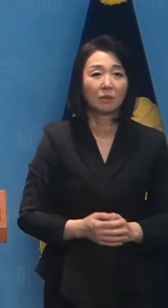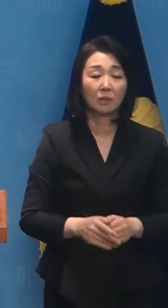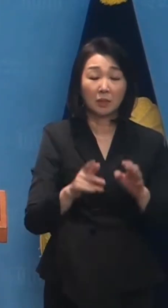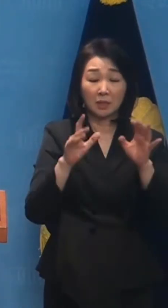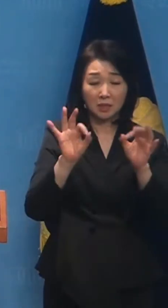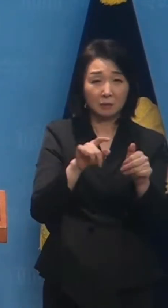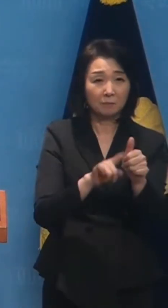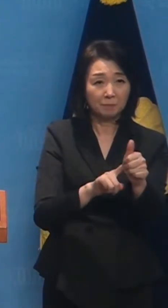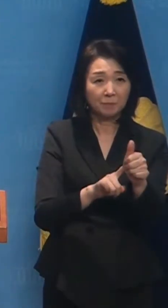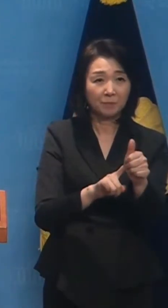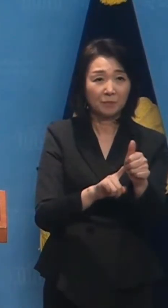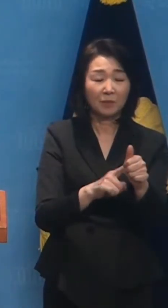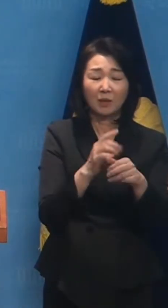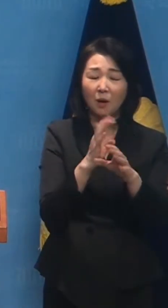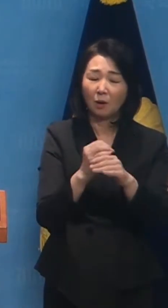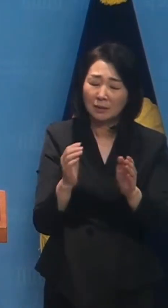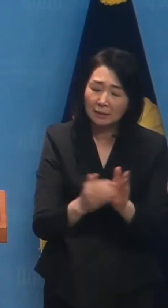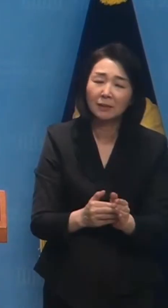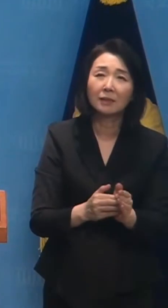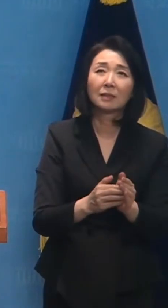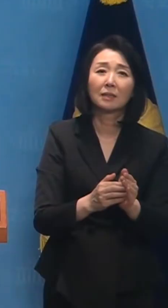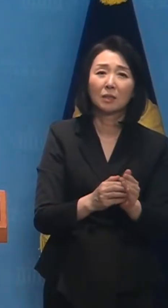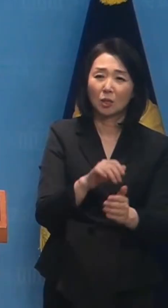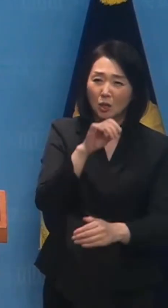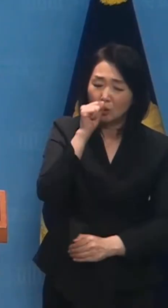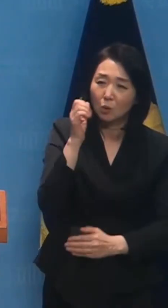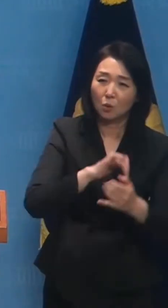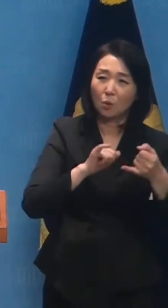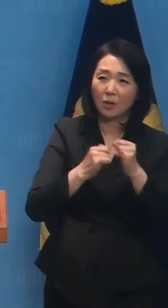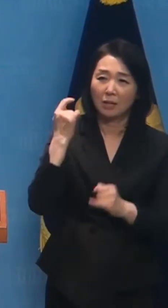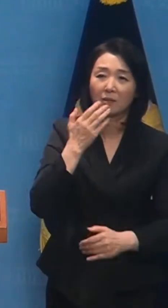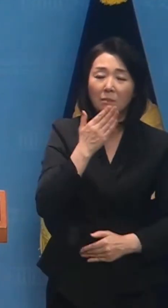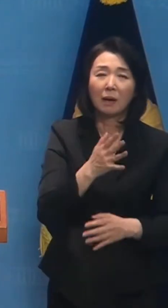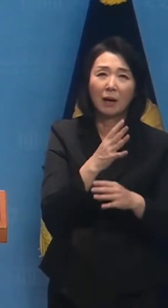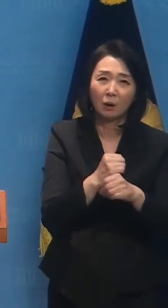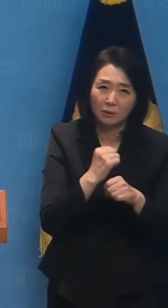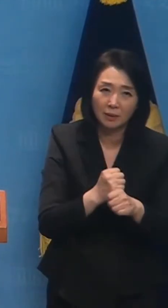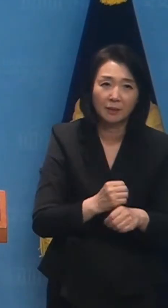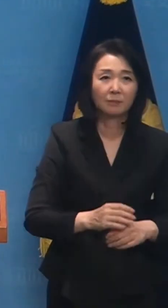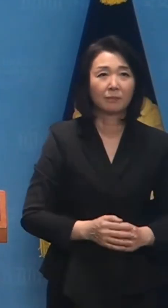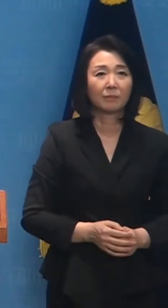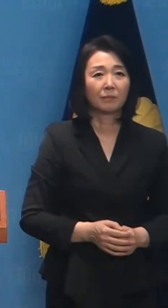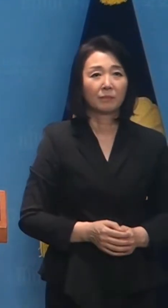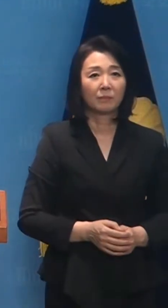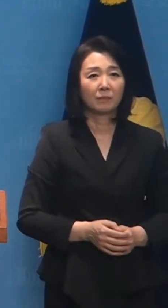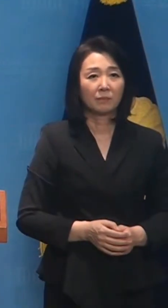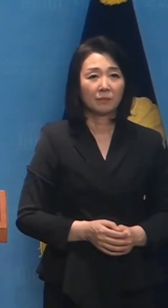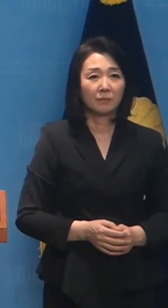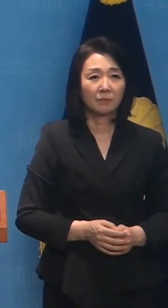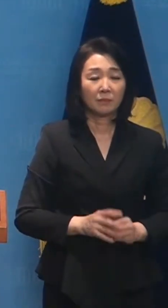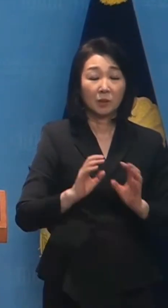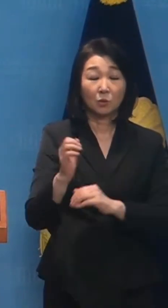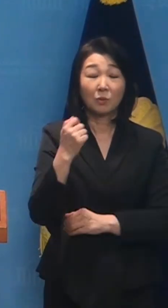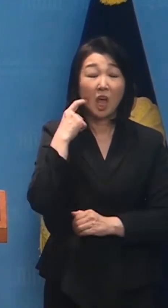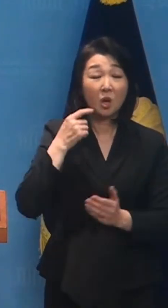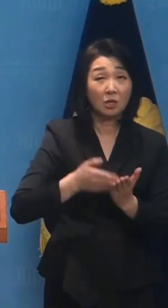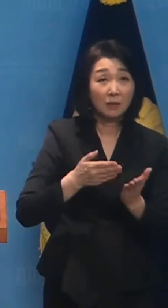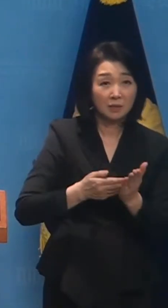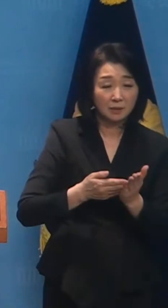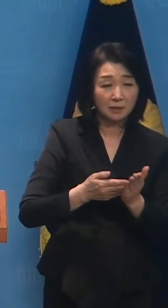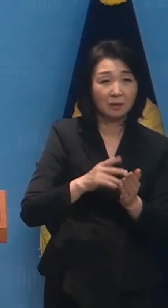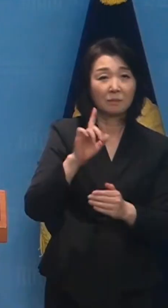김문수 후보로부터 언제쯤에야 건설적인 공약을 들을 수 있을지 의문입니다. 다음 국민의힘 거짓말